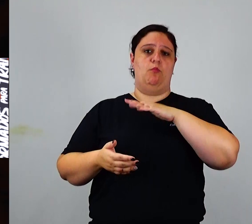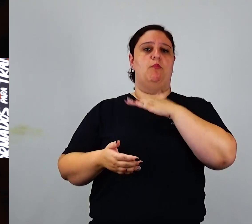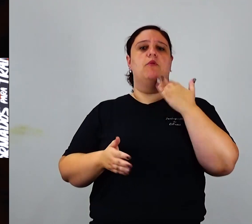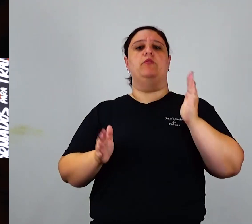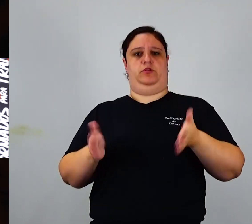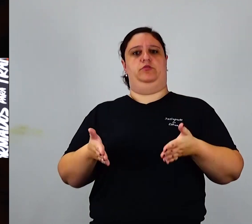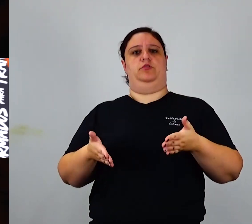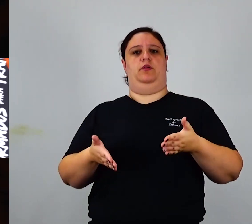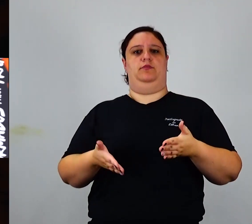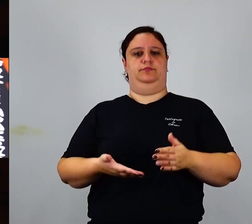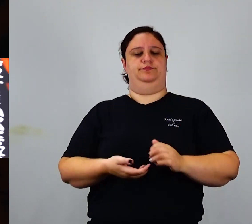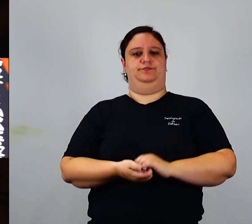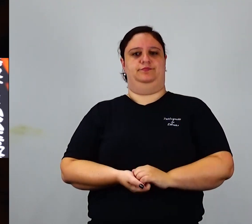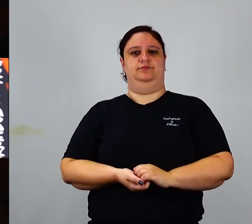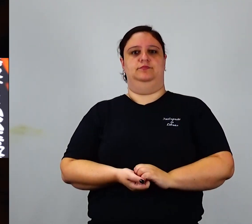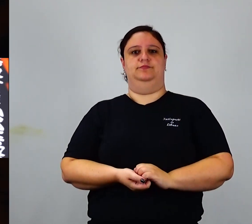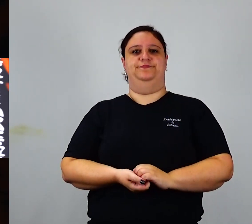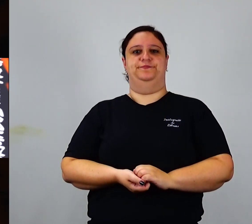Eu já morri.